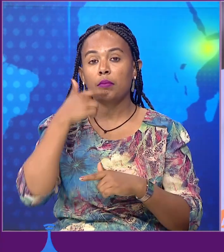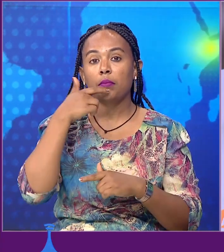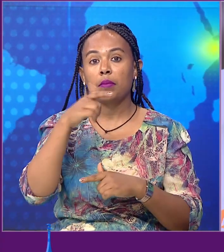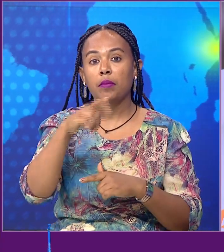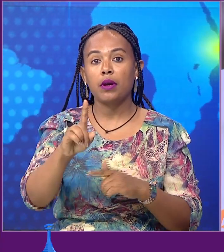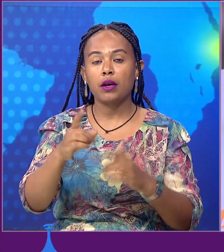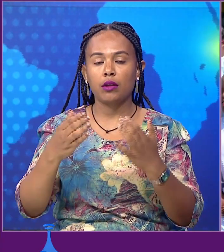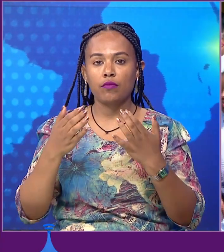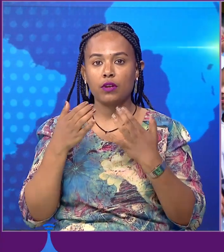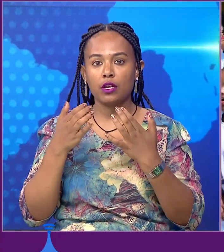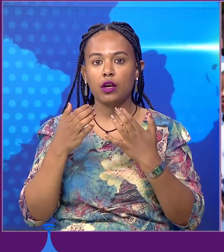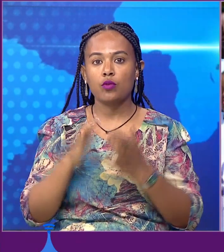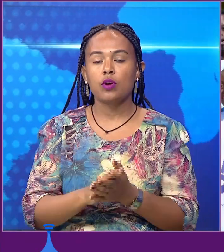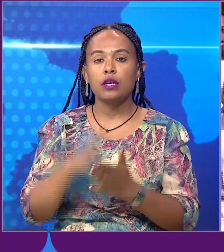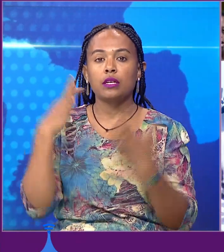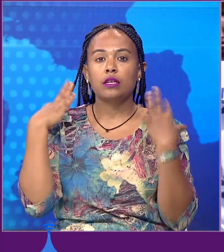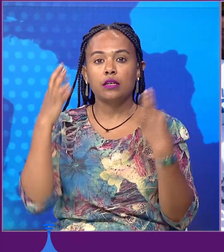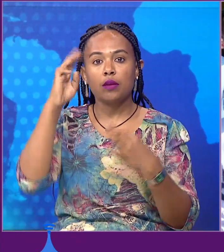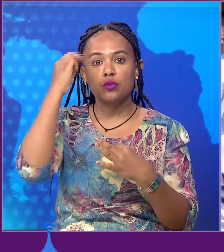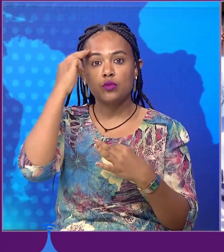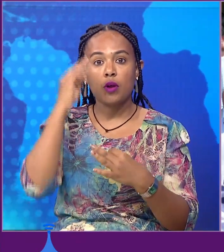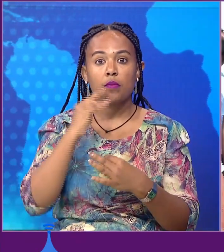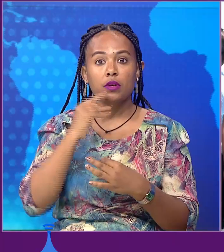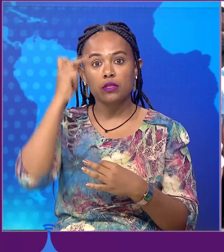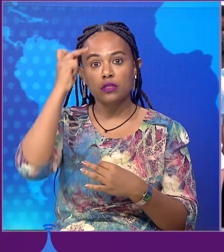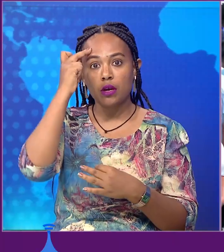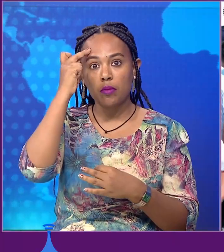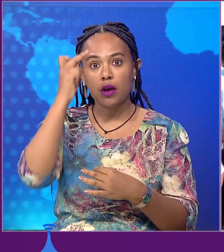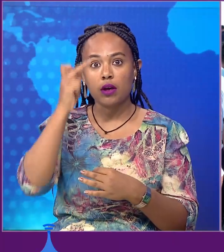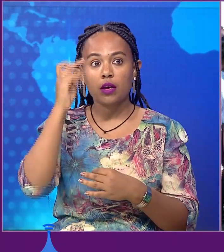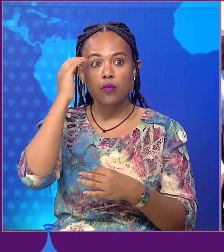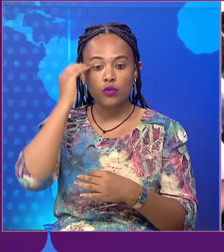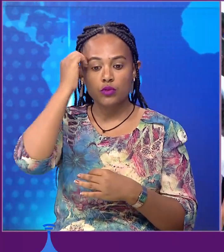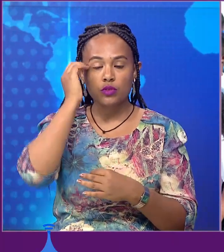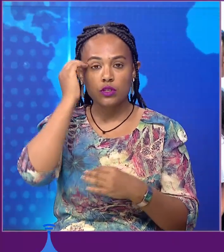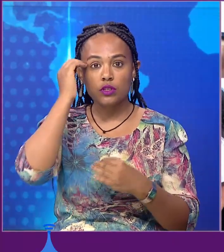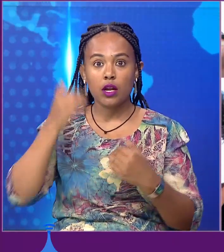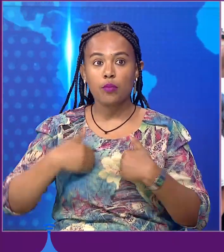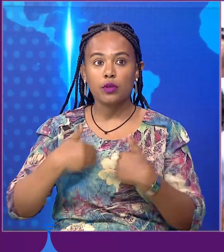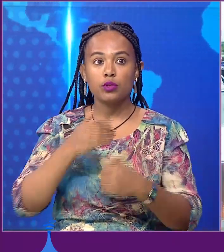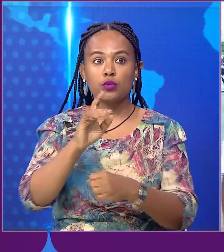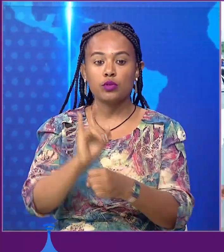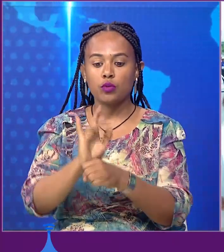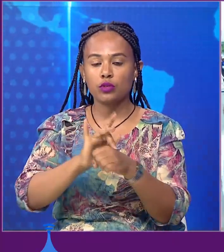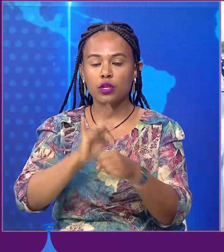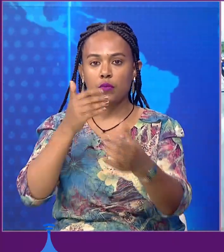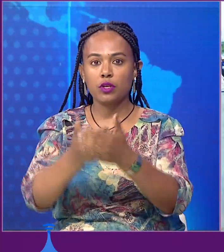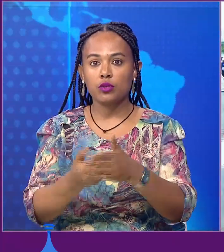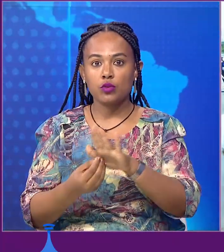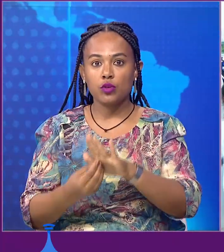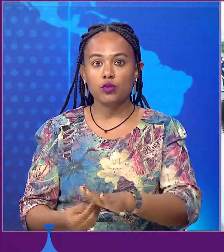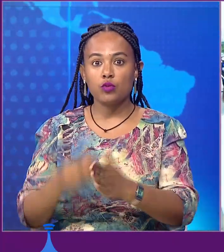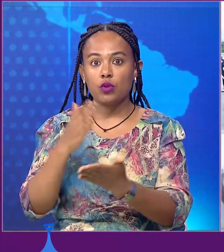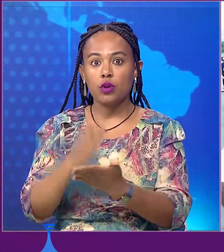ለመጥቀስ እወዳለሁ። የጤና ሚኒስትሯ መቅደስ ዳባ በበኩላቸው የአእምሮ እድገት ውስንነት ያለባቸው ዜጎች ላይ የሚደርሰውን ተጽዕኖ